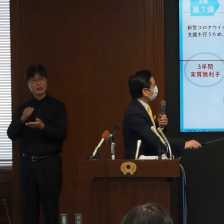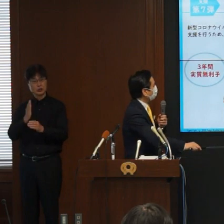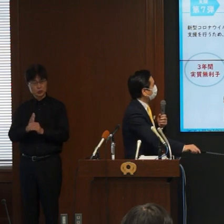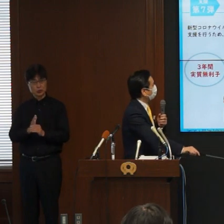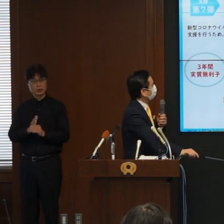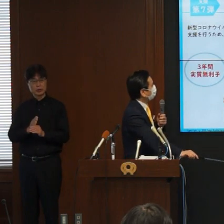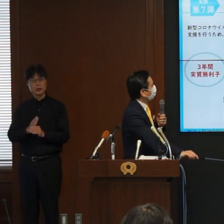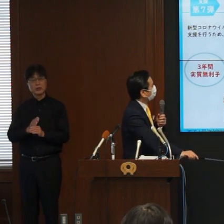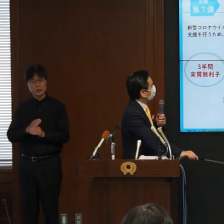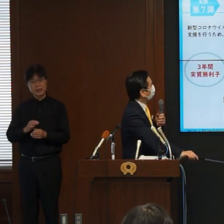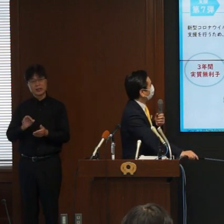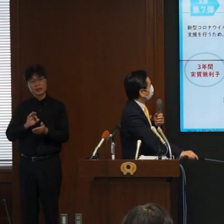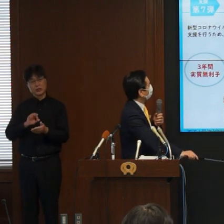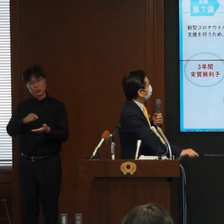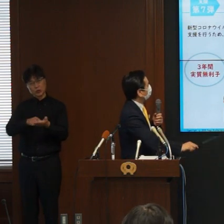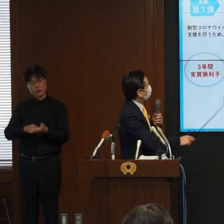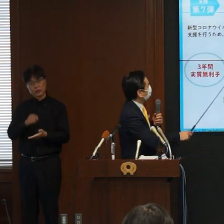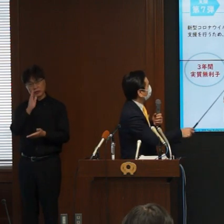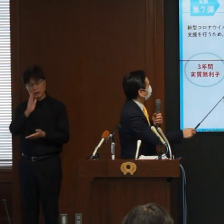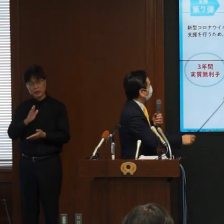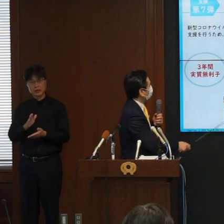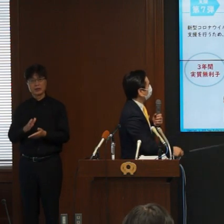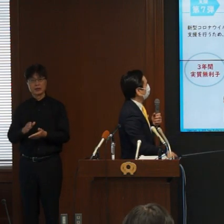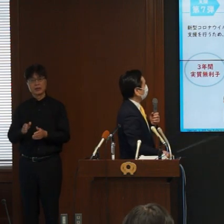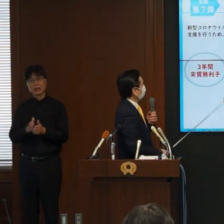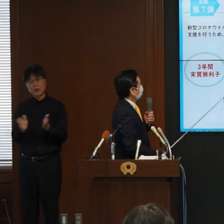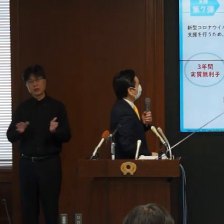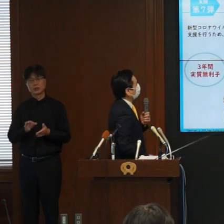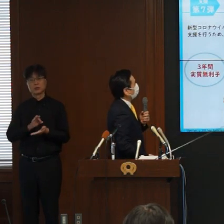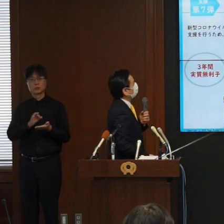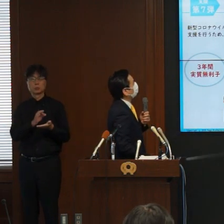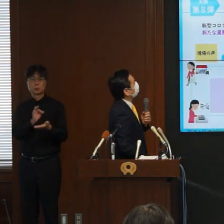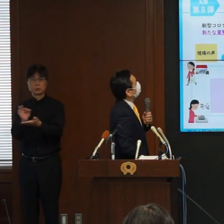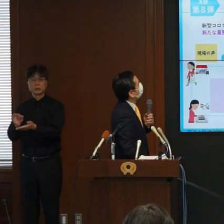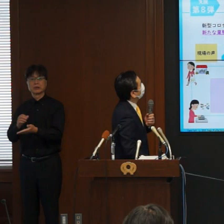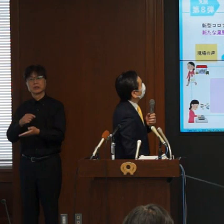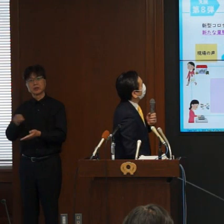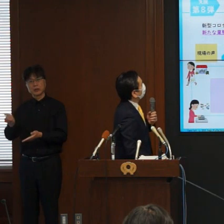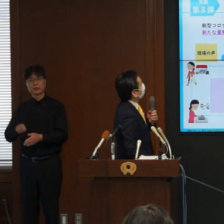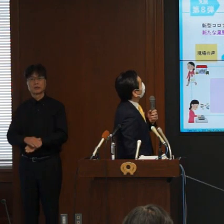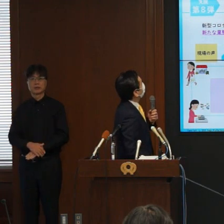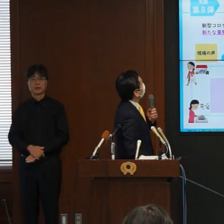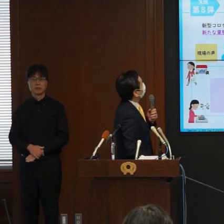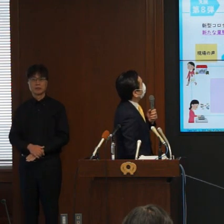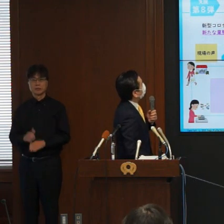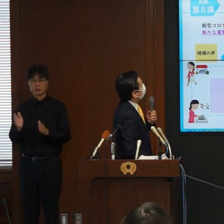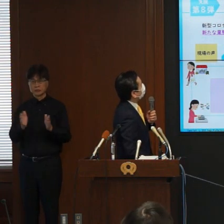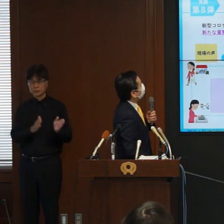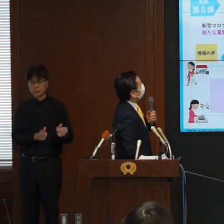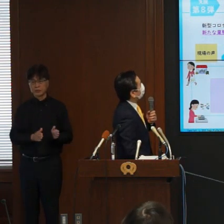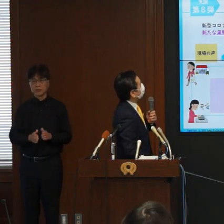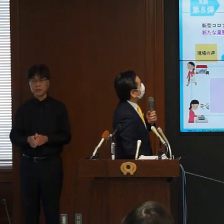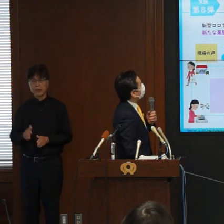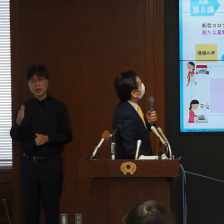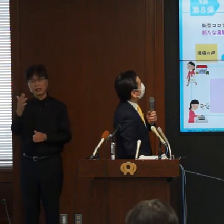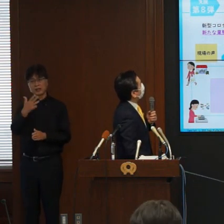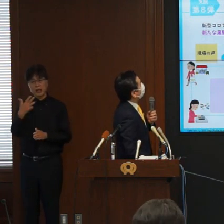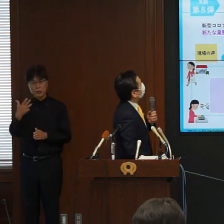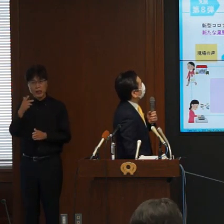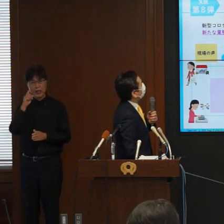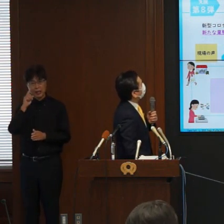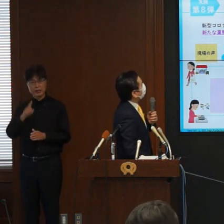ひご活用いただきたいと思います。拡大をしていたします。はい、続きまして8段目